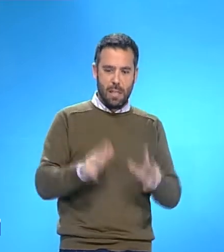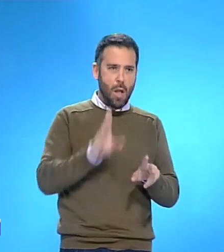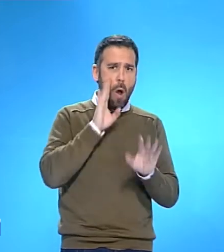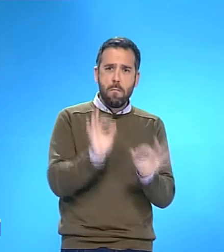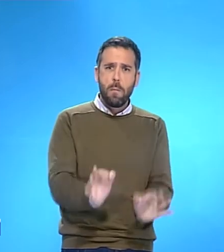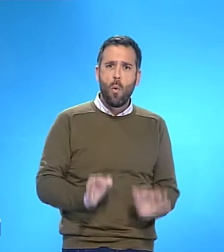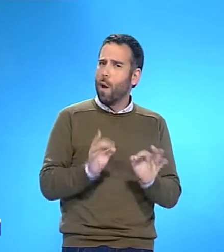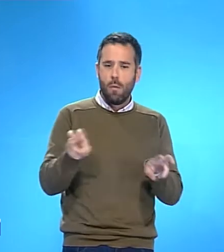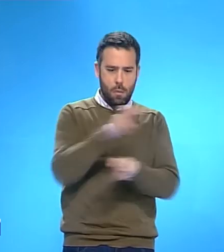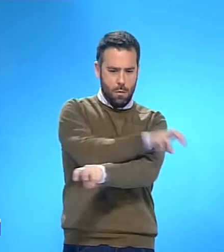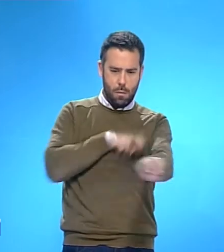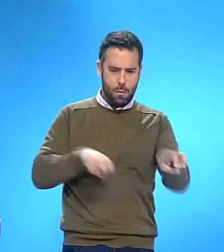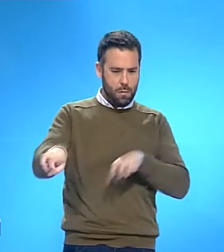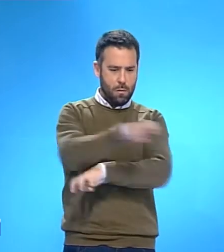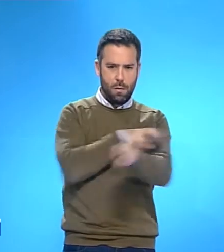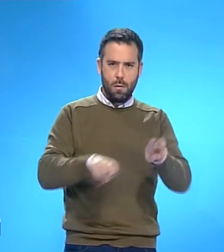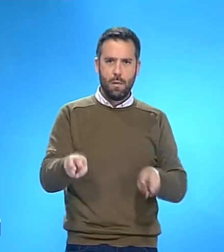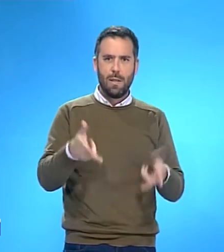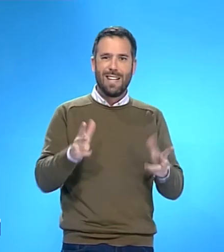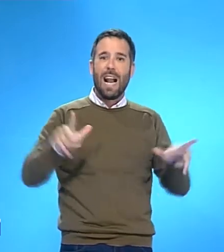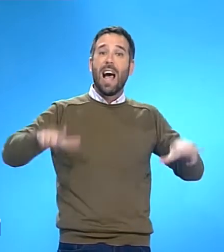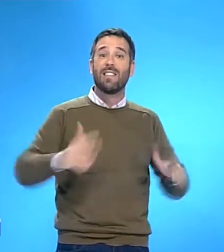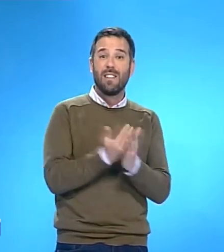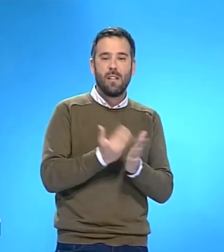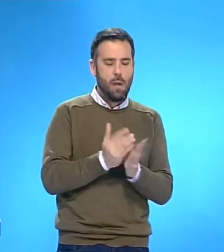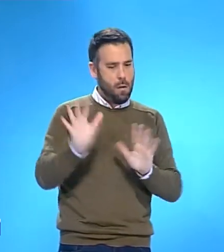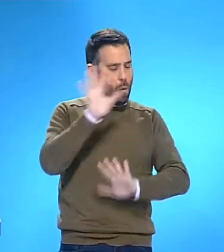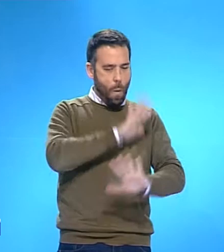veces no ocupaban el mismo pupitre siempre, y eso lo confundía.